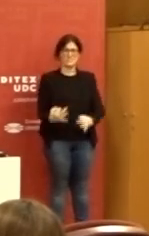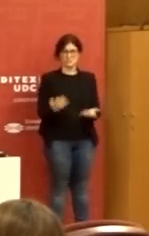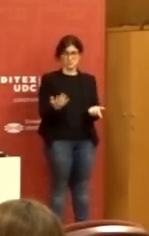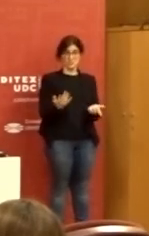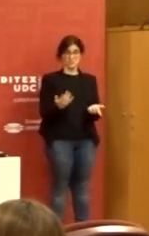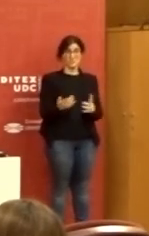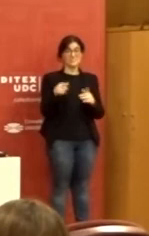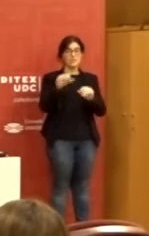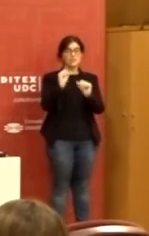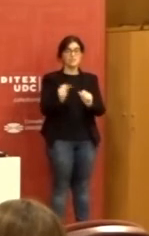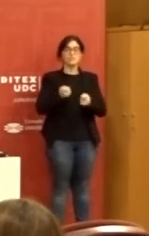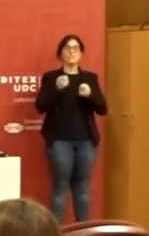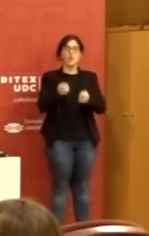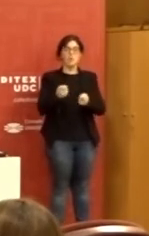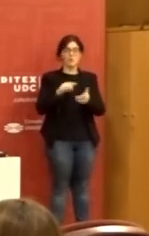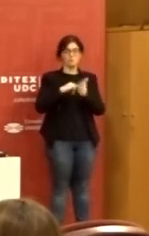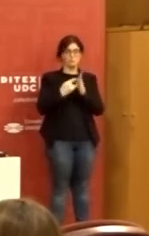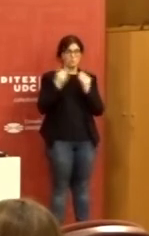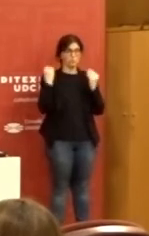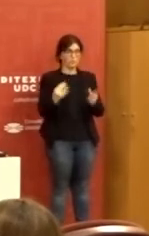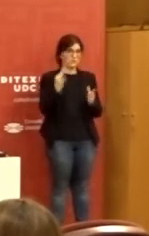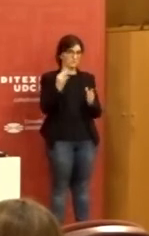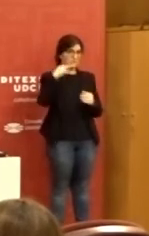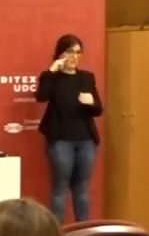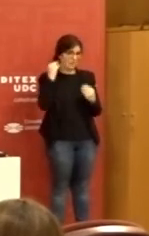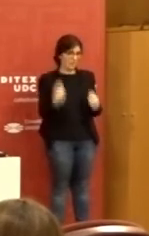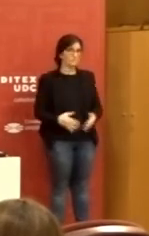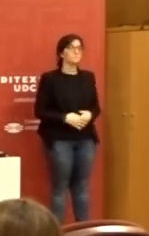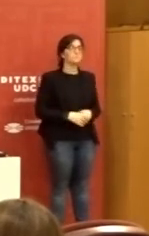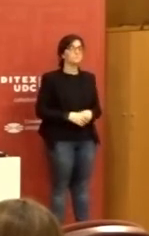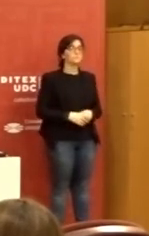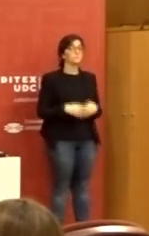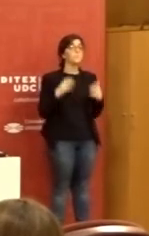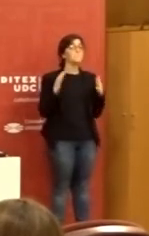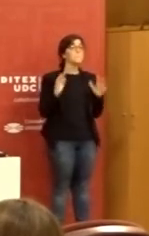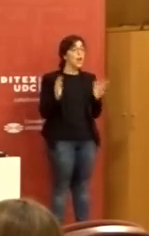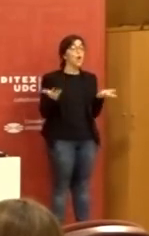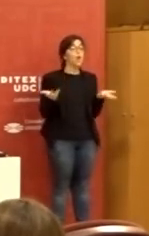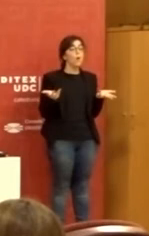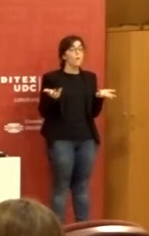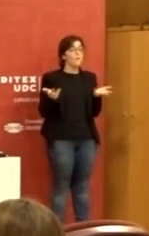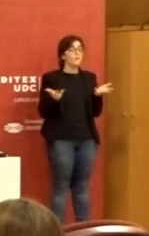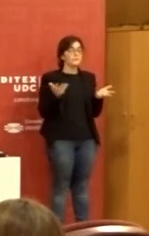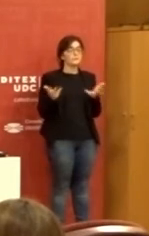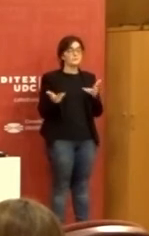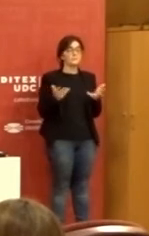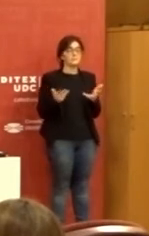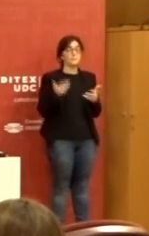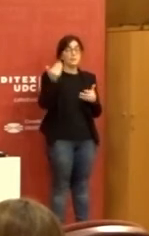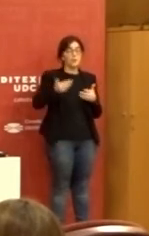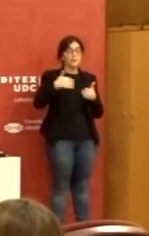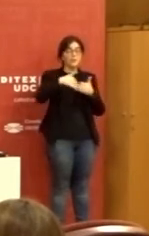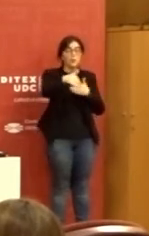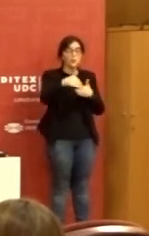pues, salga bien, ¿no? Pero bueno, la idea es que cada vez consigamos más empresas que se den